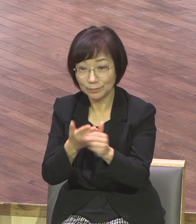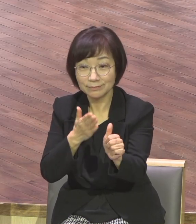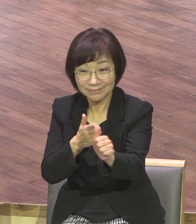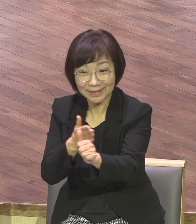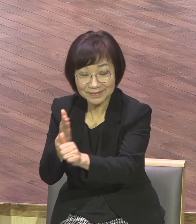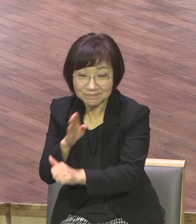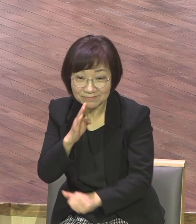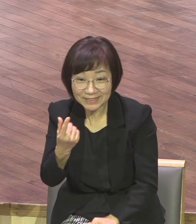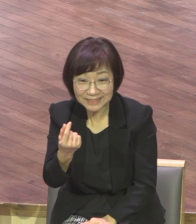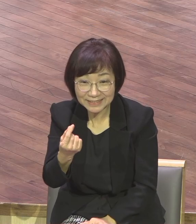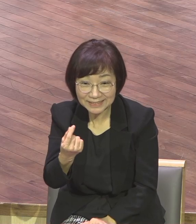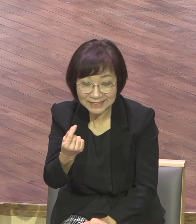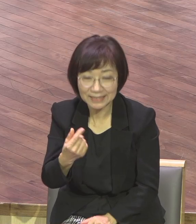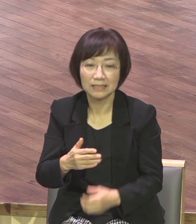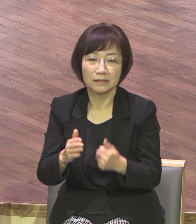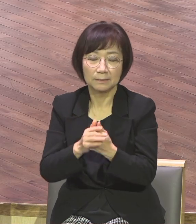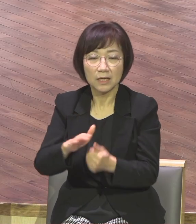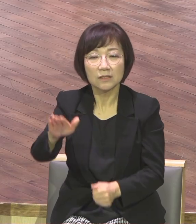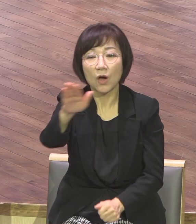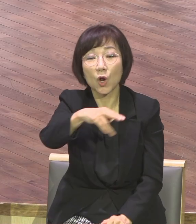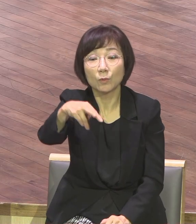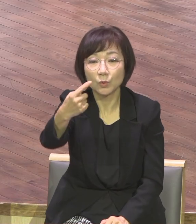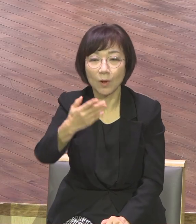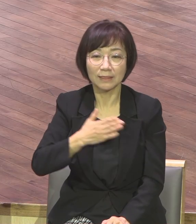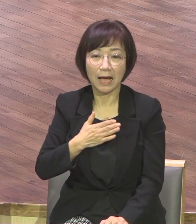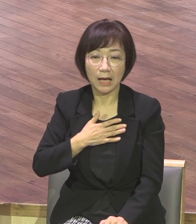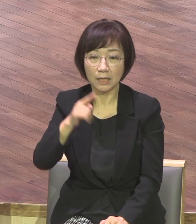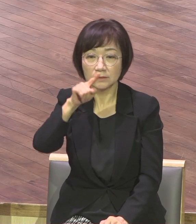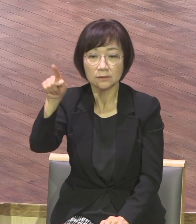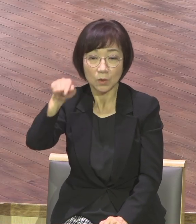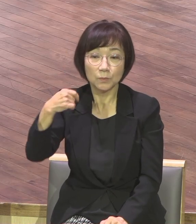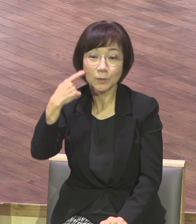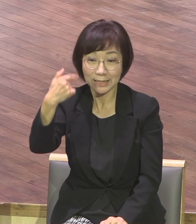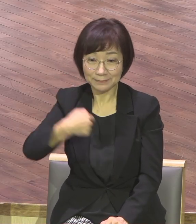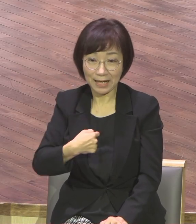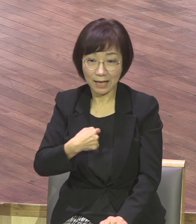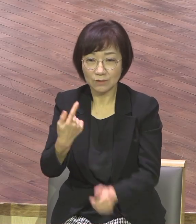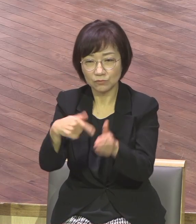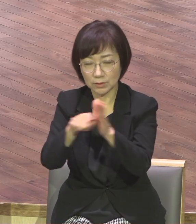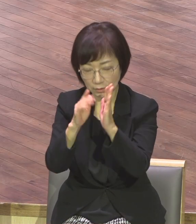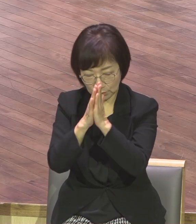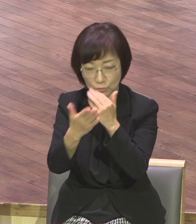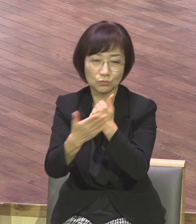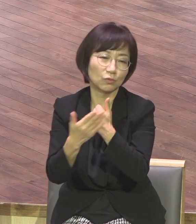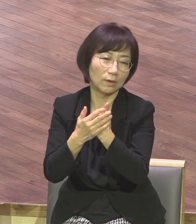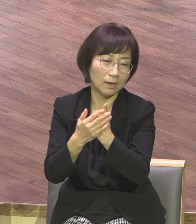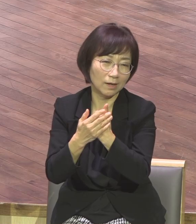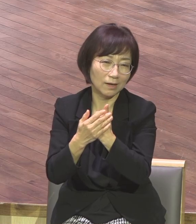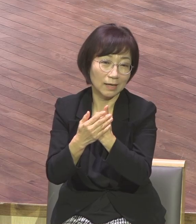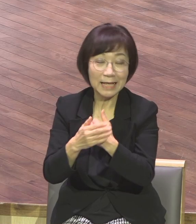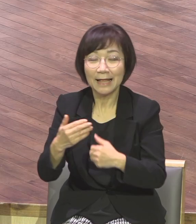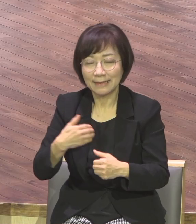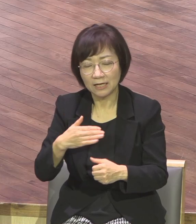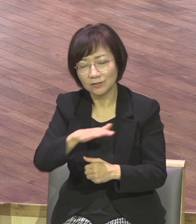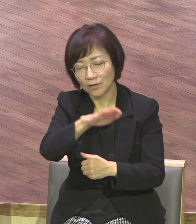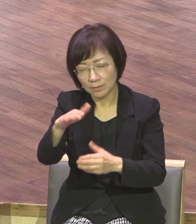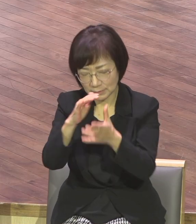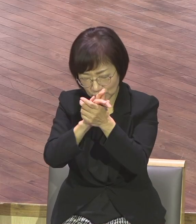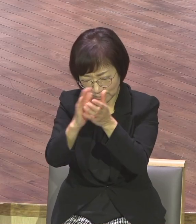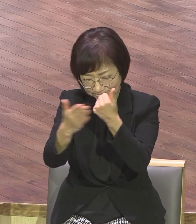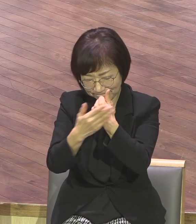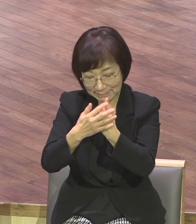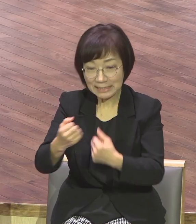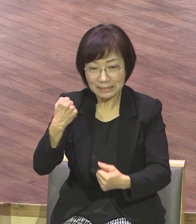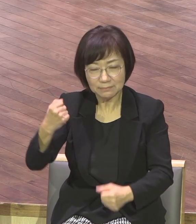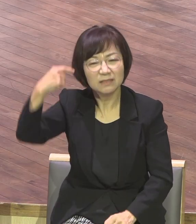성도 여러분은 담임 목사님 저를 위해서 기도해 줘야 돼요. 저는 확실히 기도하고 해주는 줄 체험하고 있습니다. 우리